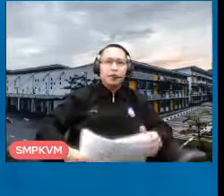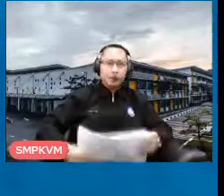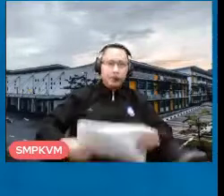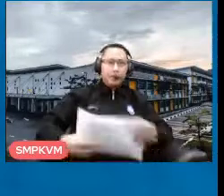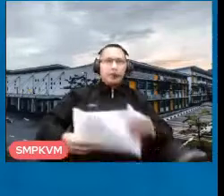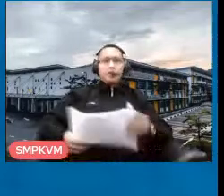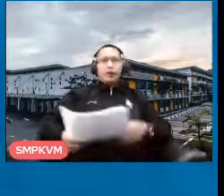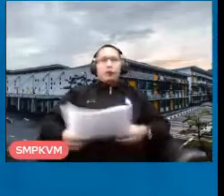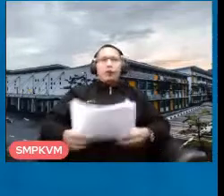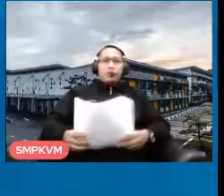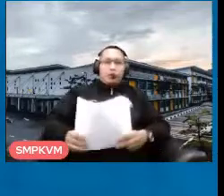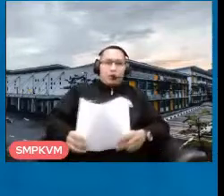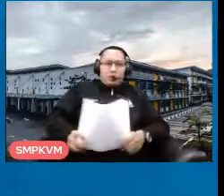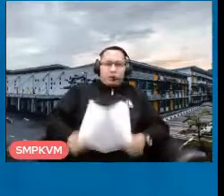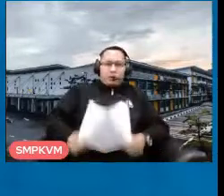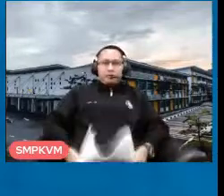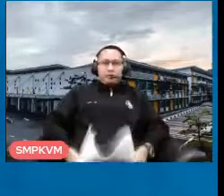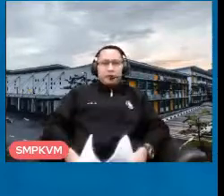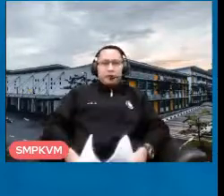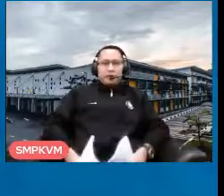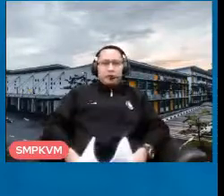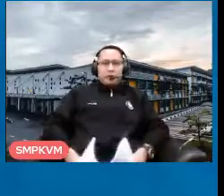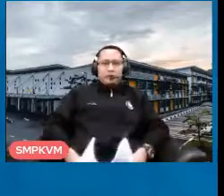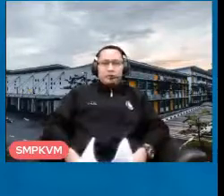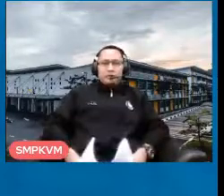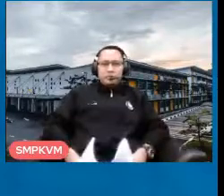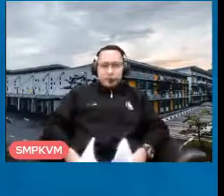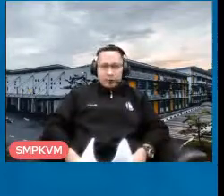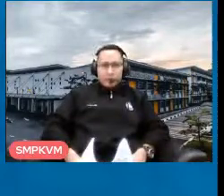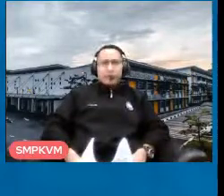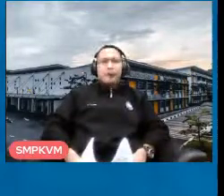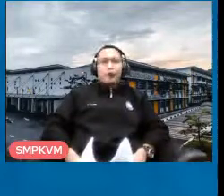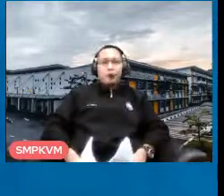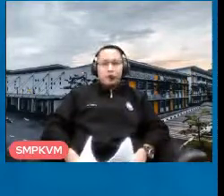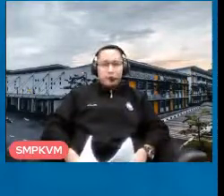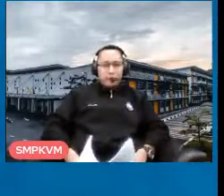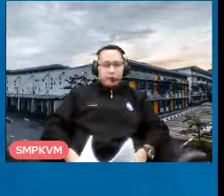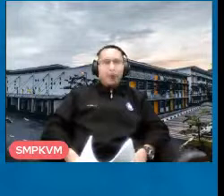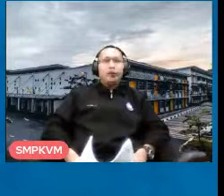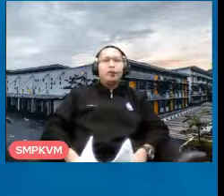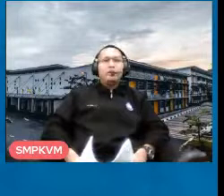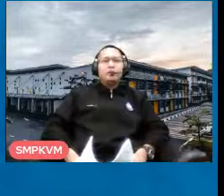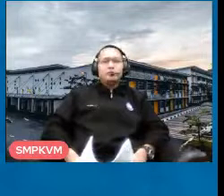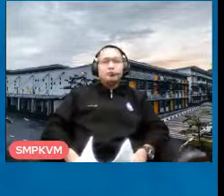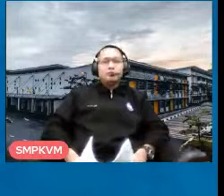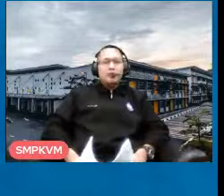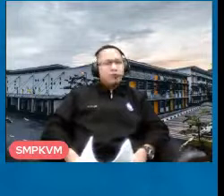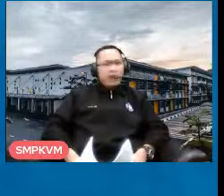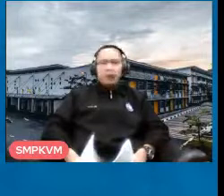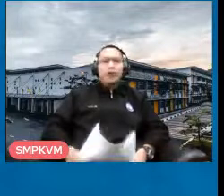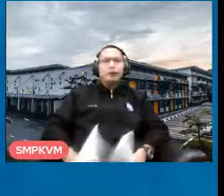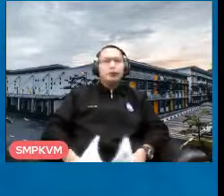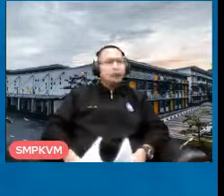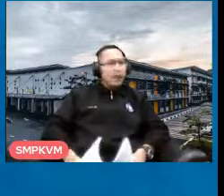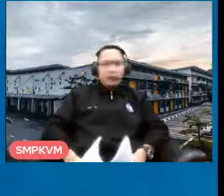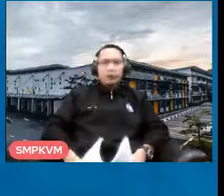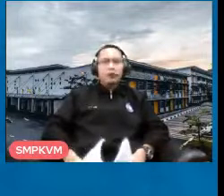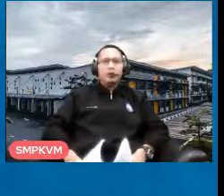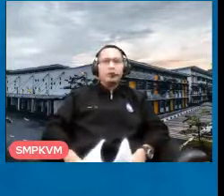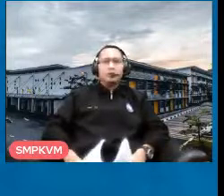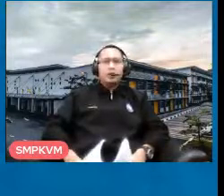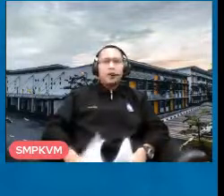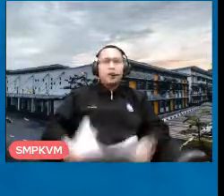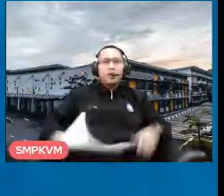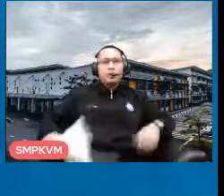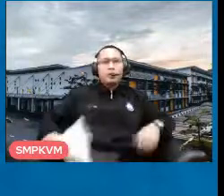oke yang kedua merokok kata-kata dilarang merokok memang tak Doh faidahnya bontak